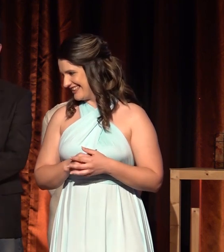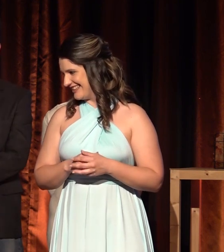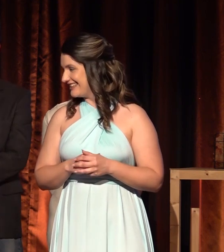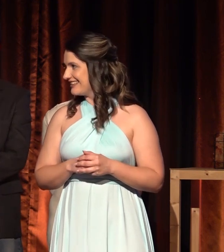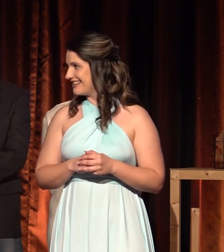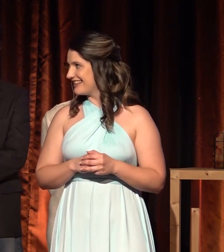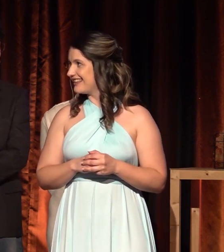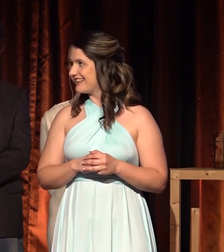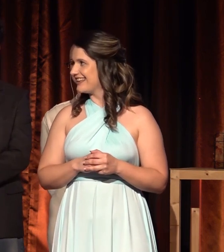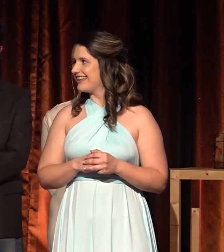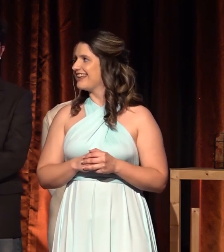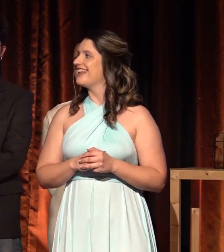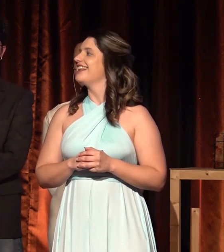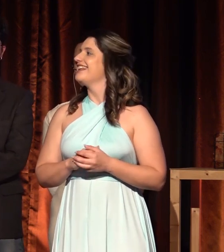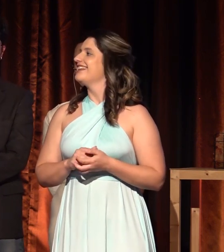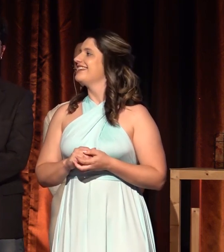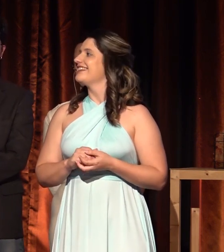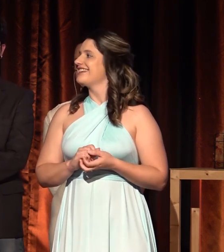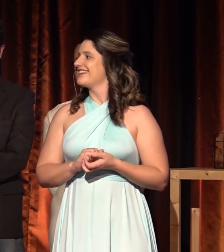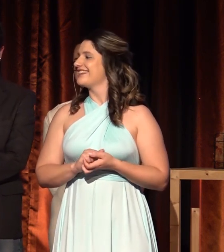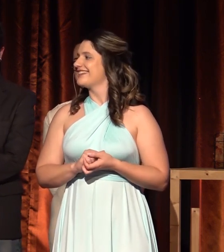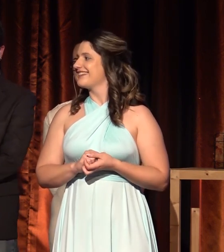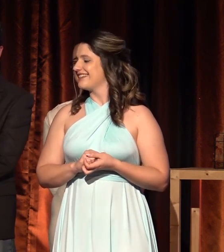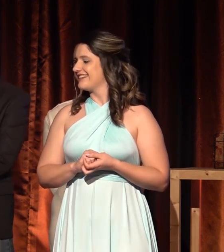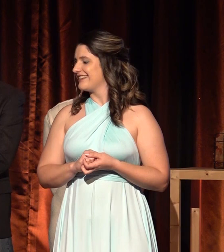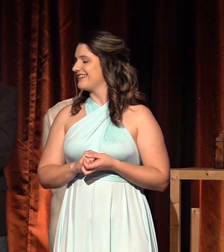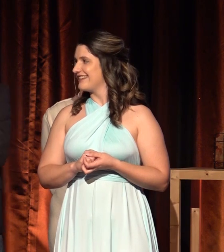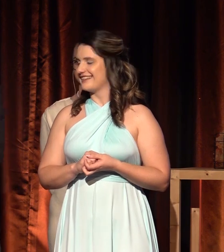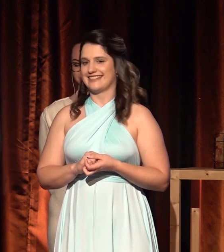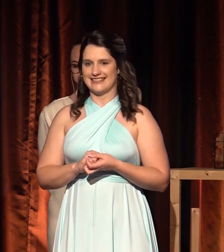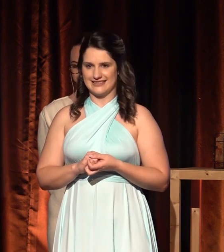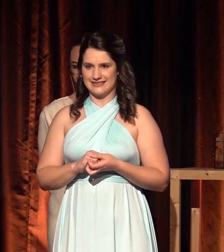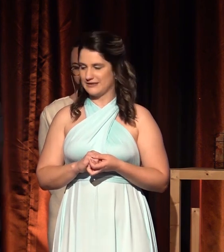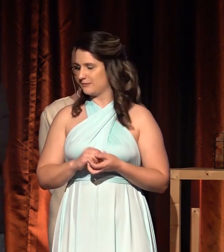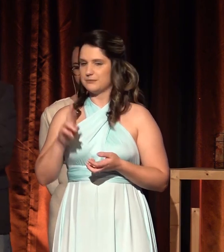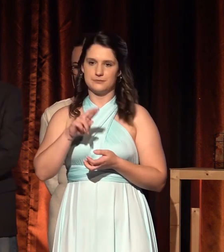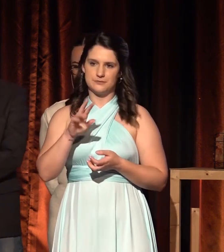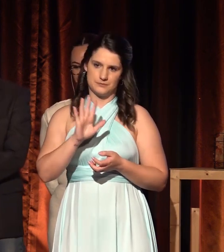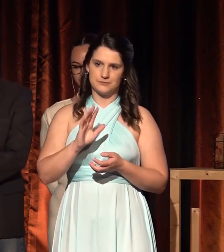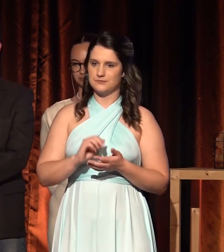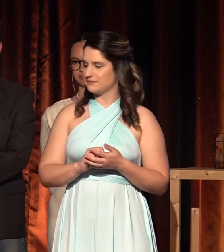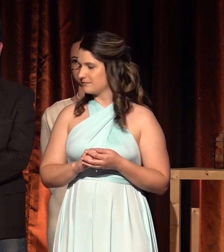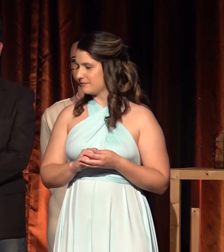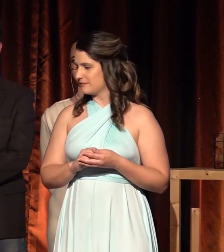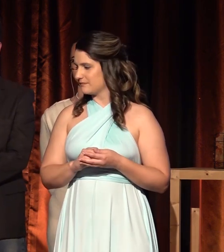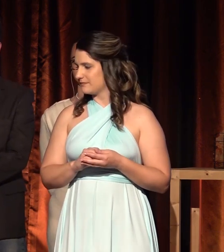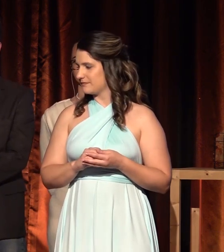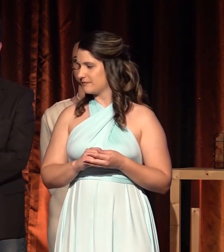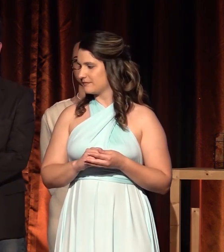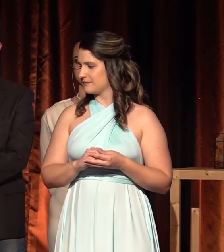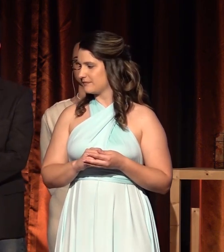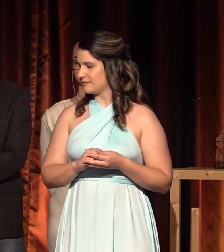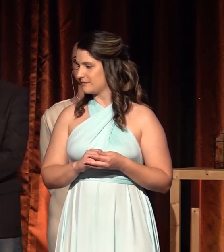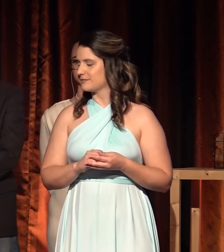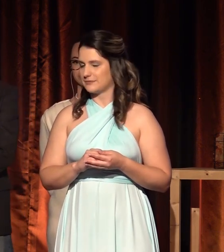Vale. Torno a començar el paràgraf anterior. Així doncs, em decideixo per fer un cicle formatiu de cuina i gastronomia. Ho començo amb moltes ganes, ja que la cuina per a